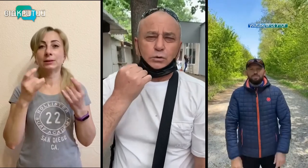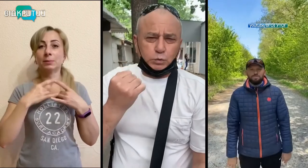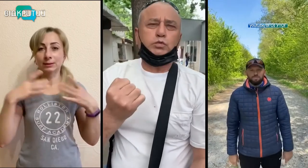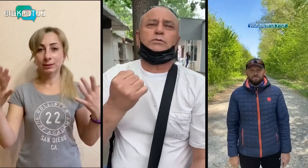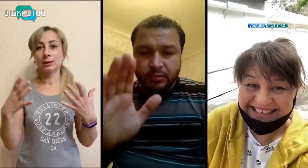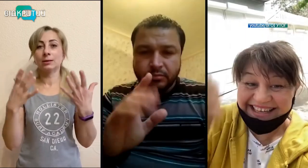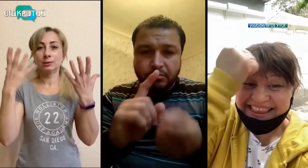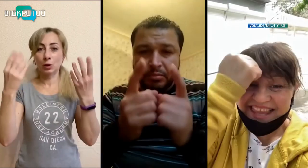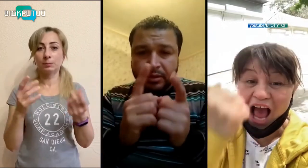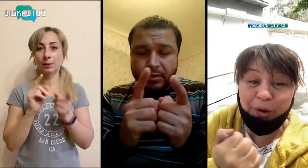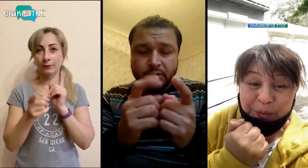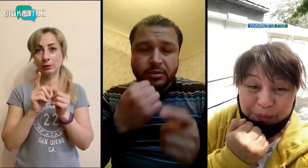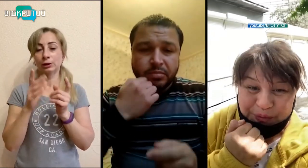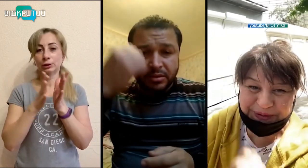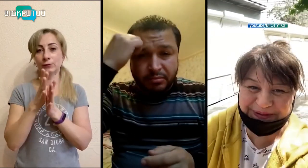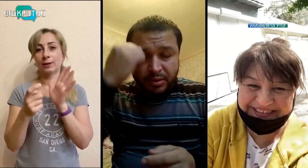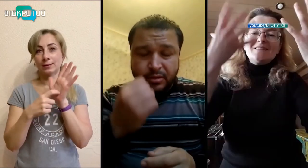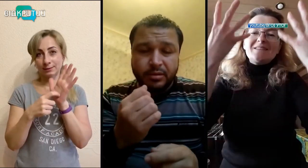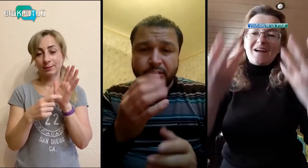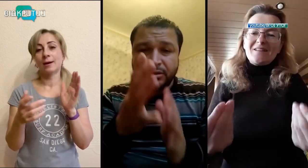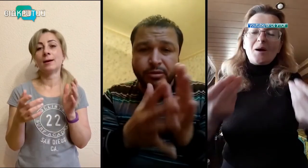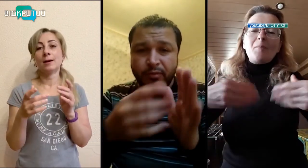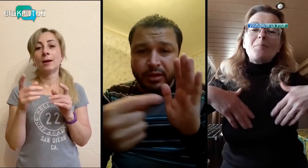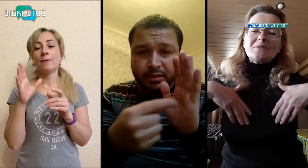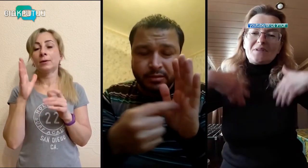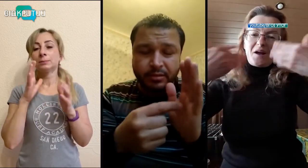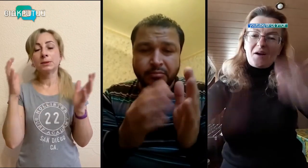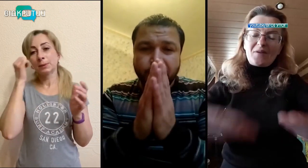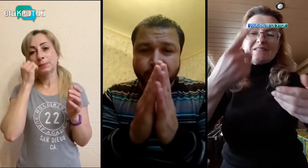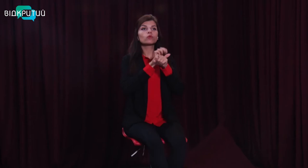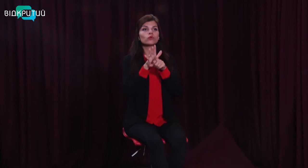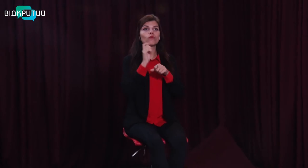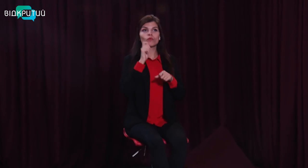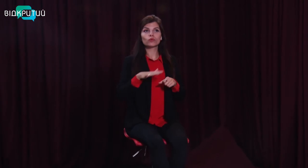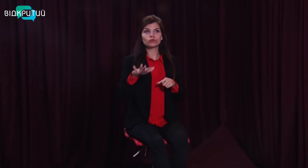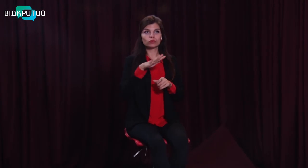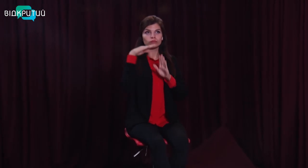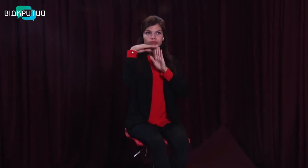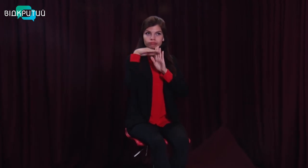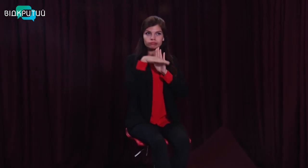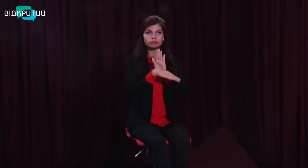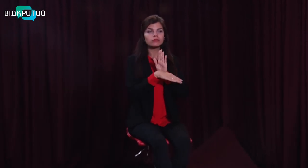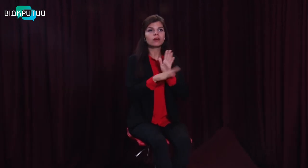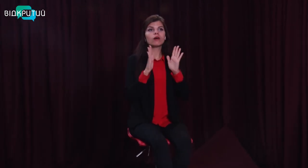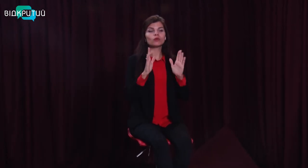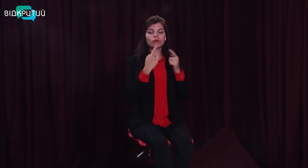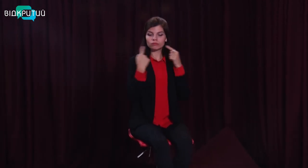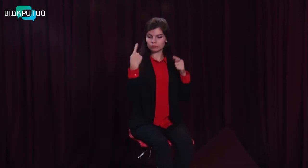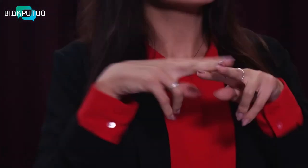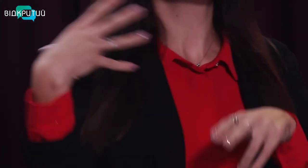своя жестова мова. У словнику людей, які не чують, більш ніж 2000 жестів. Експерти кажуть, вони розвивають моторику пальців. Це